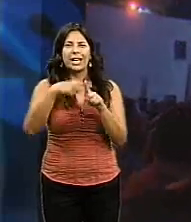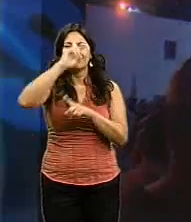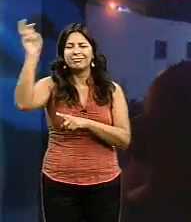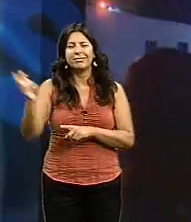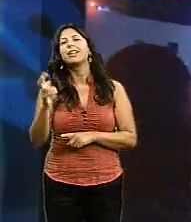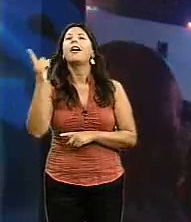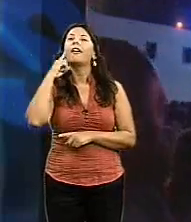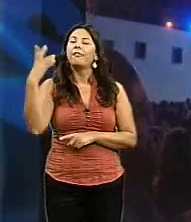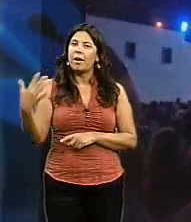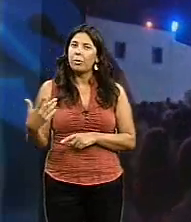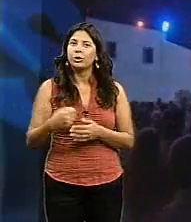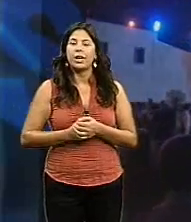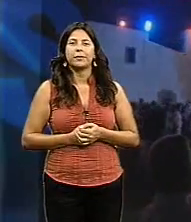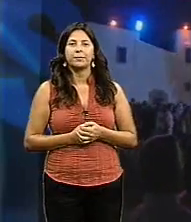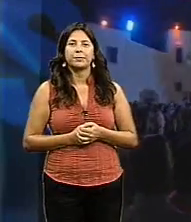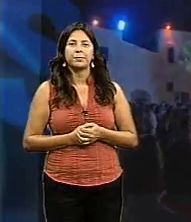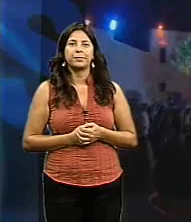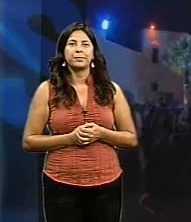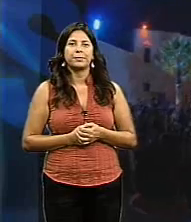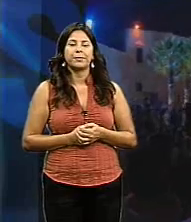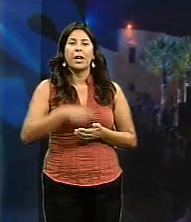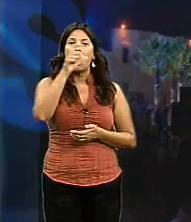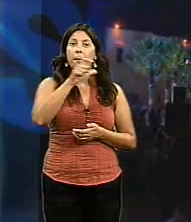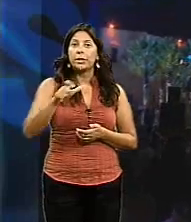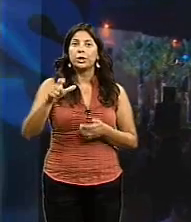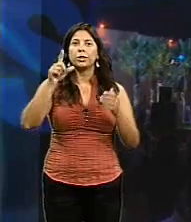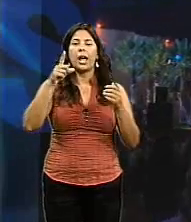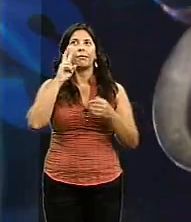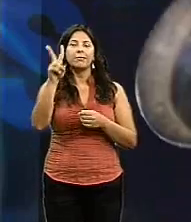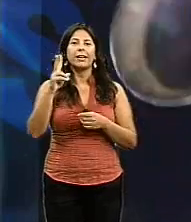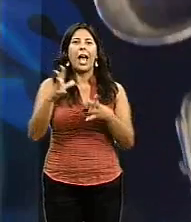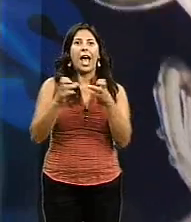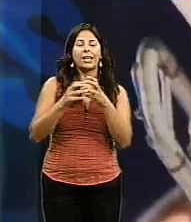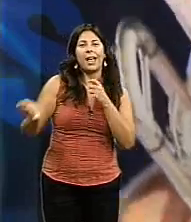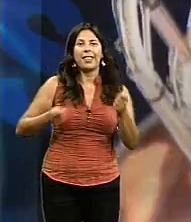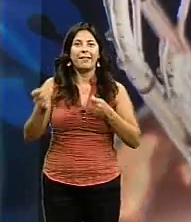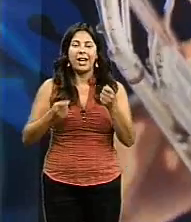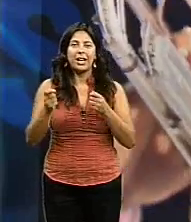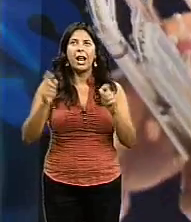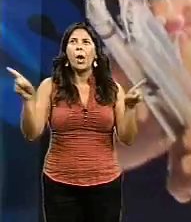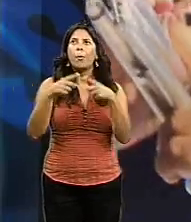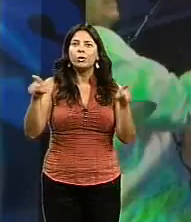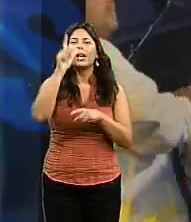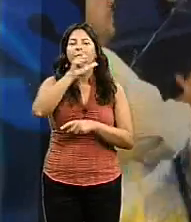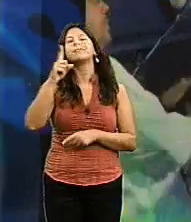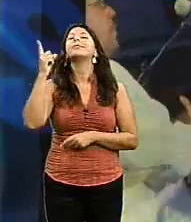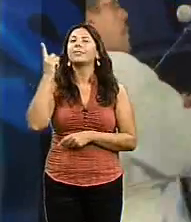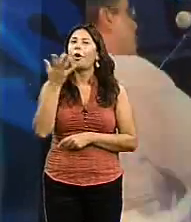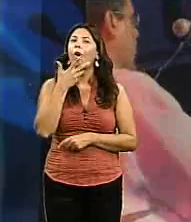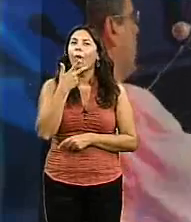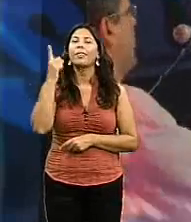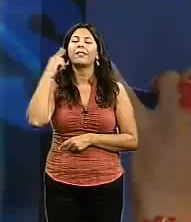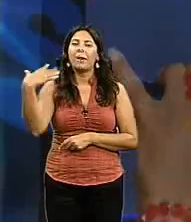latinos, desde el merengue, el bolero, la bachata, títulos por todo el mundo conocidos y versiones que invitaban a bailar a todos los